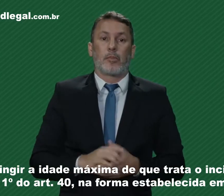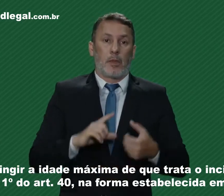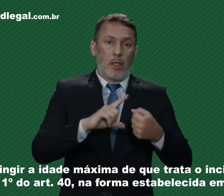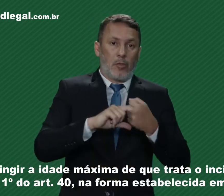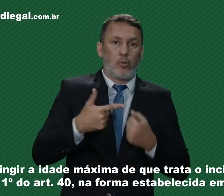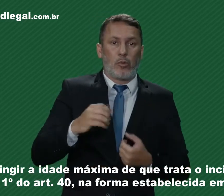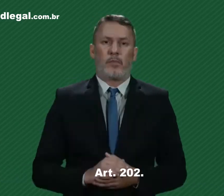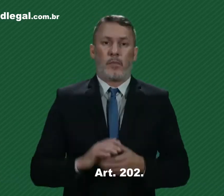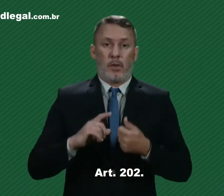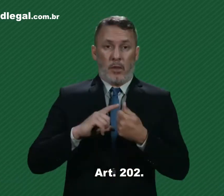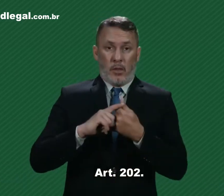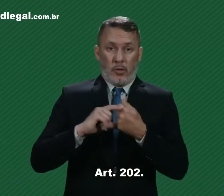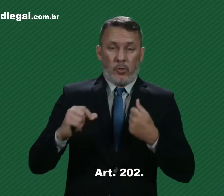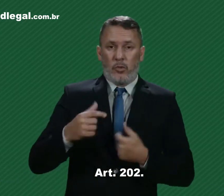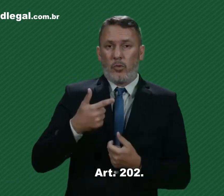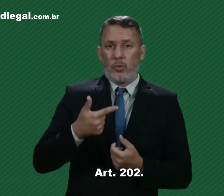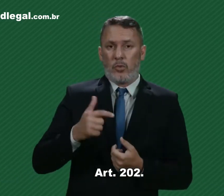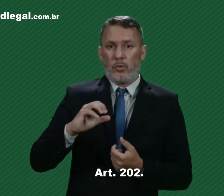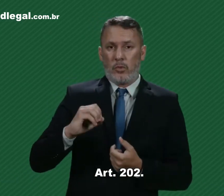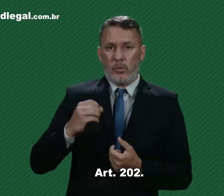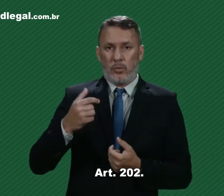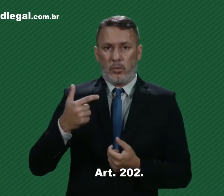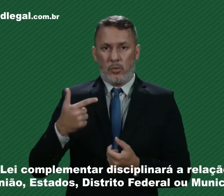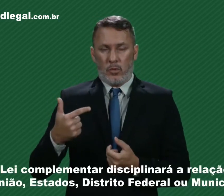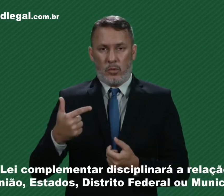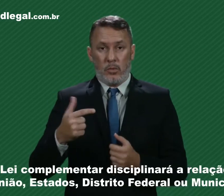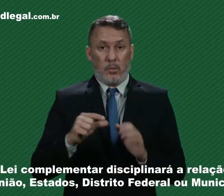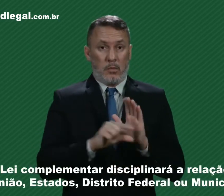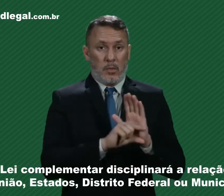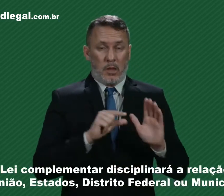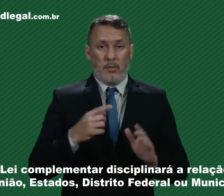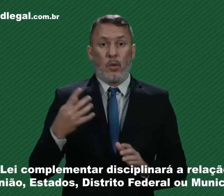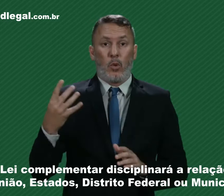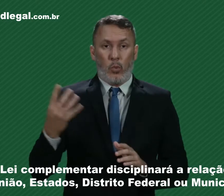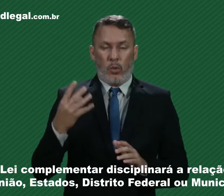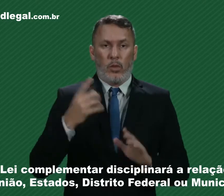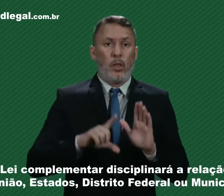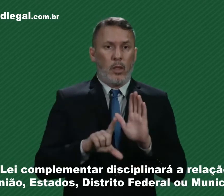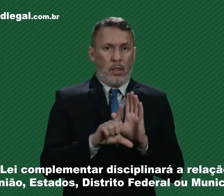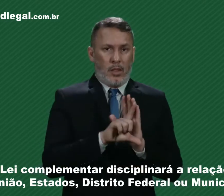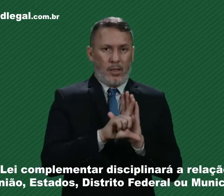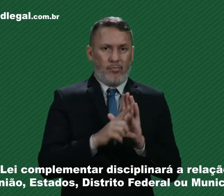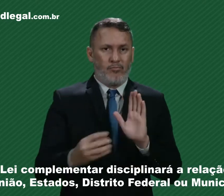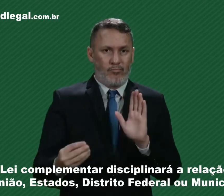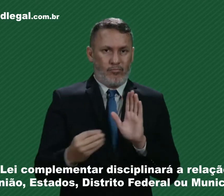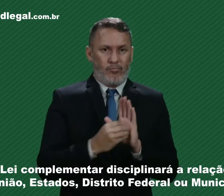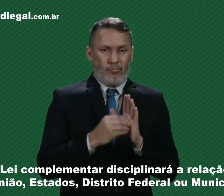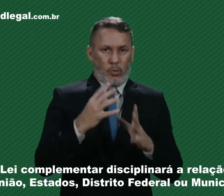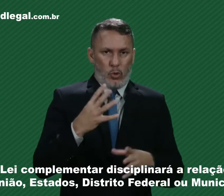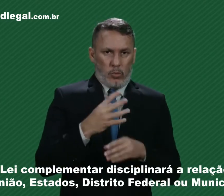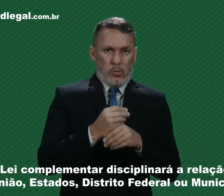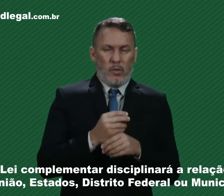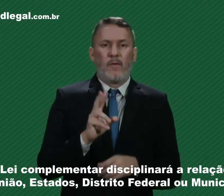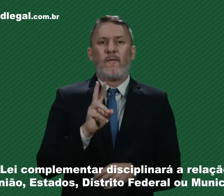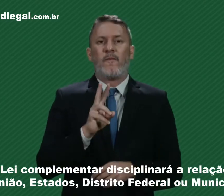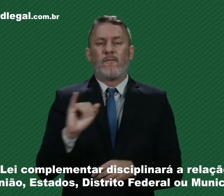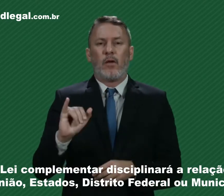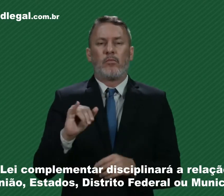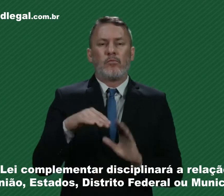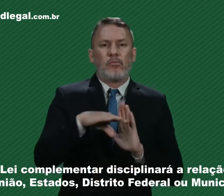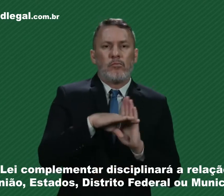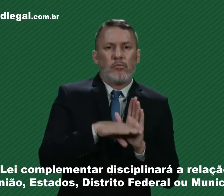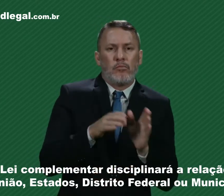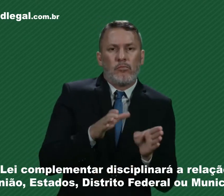lei. Artigo 202. Parágrafo 4º. Lei complementar disciplinará a relação entre